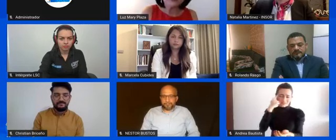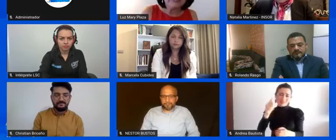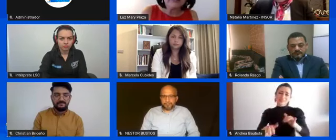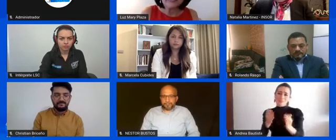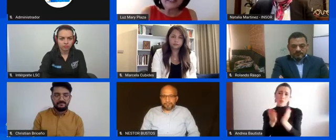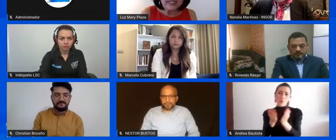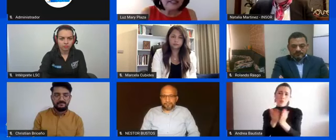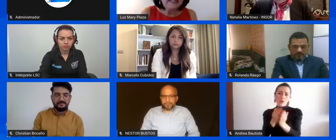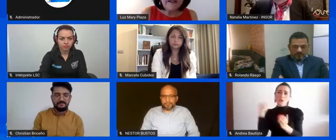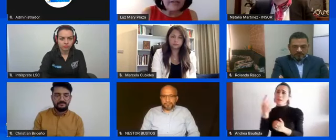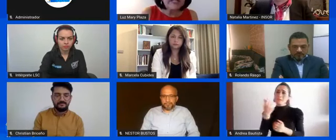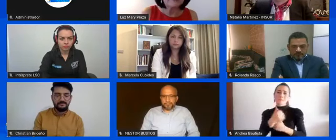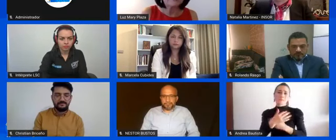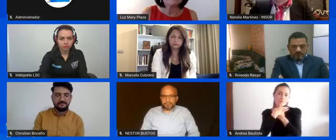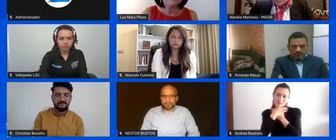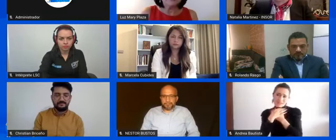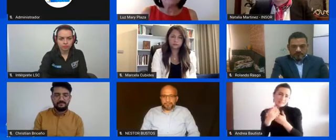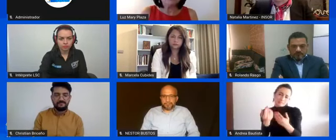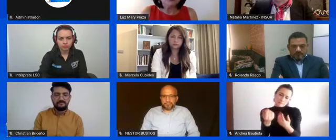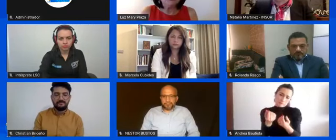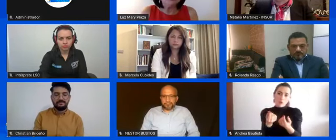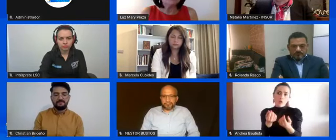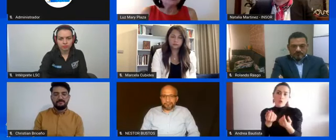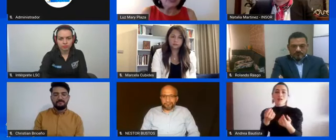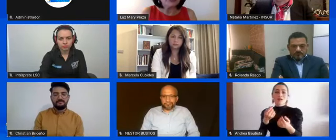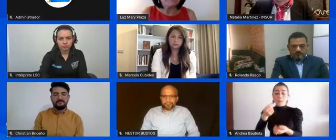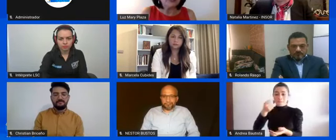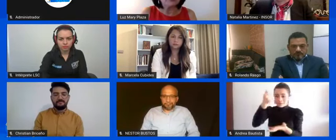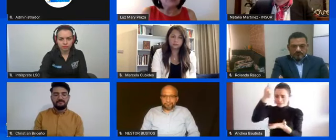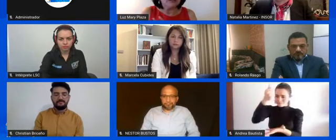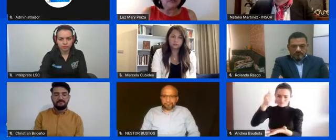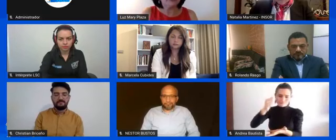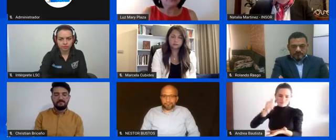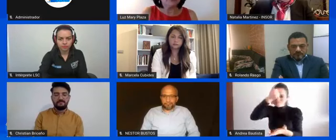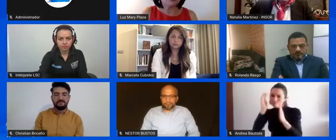no son interesantes a veces, pero nosotros logramos